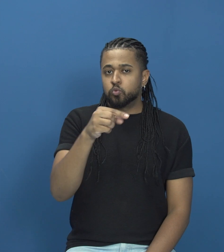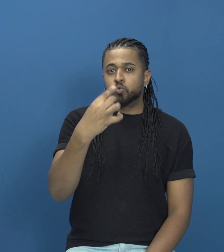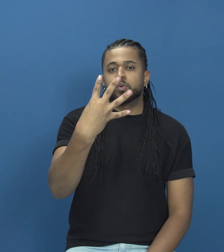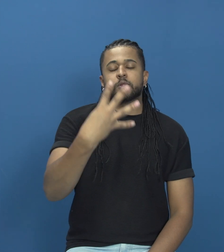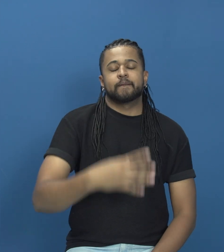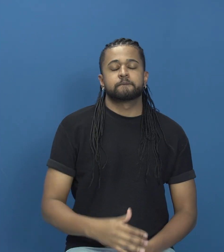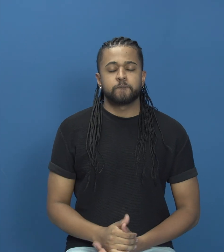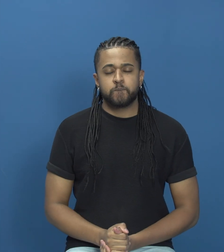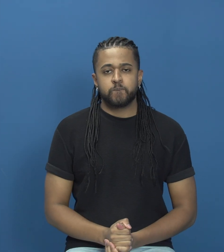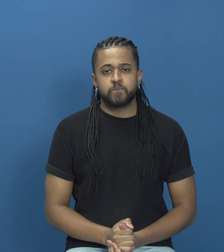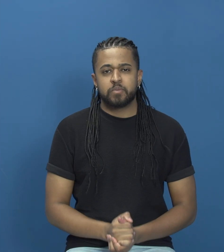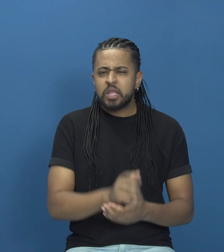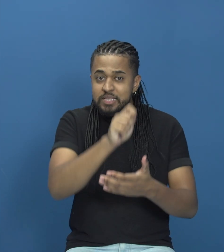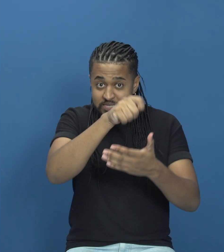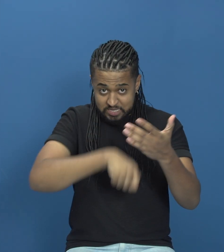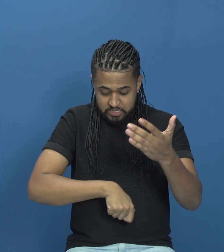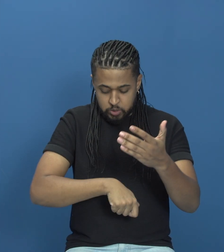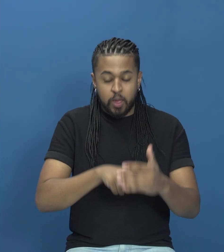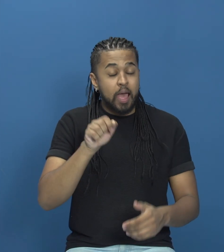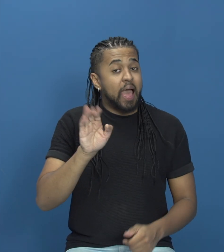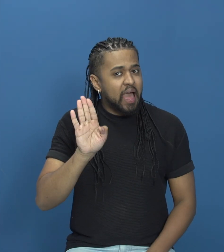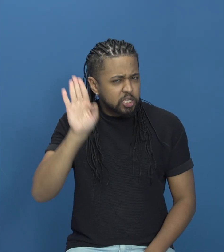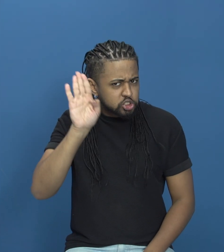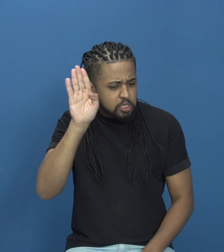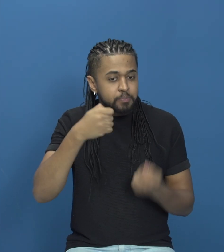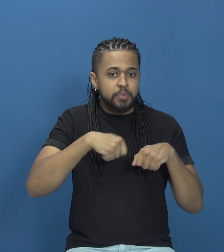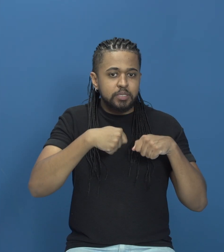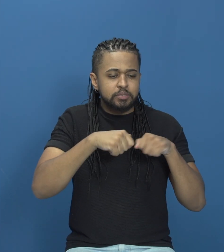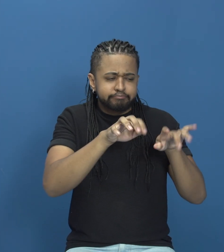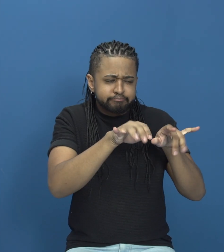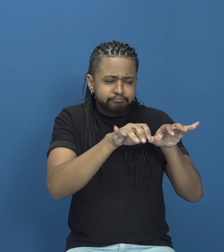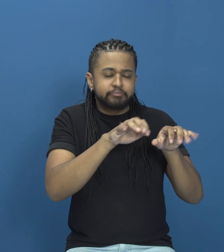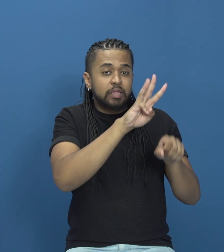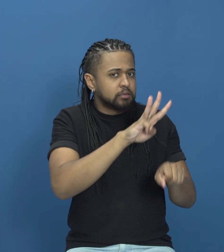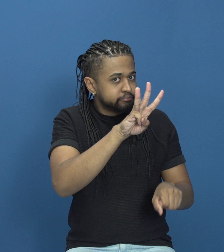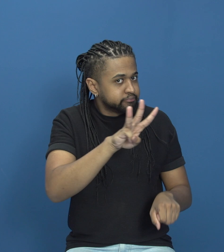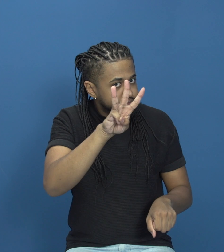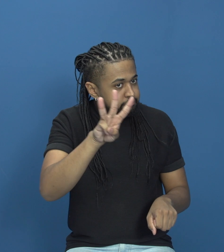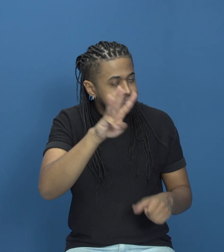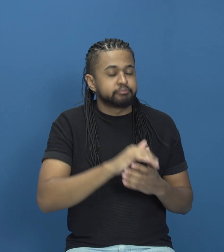3.4. Para a inscrição, o candidato deve acessar o endereço eletrônico